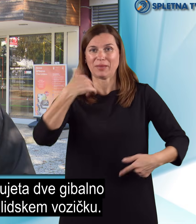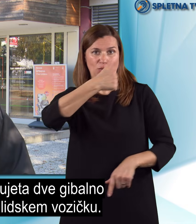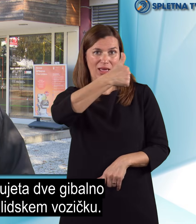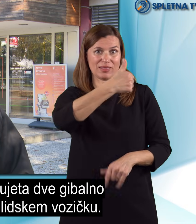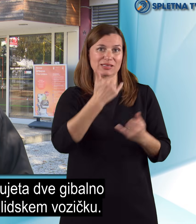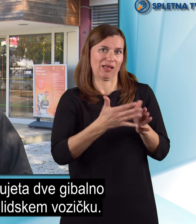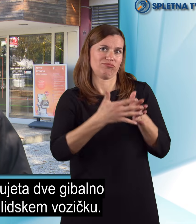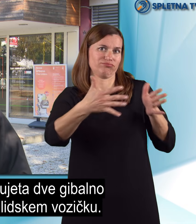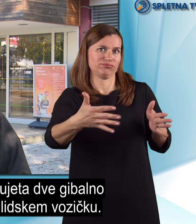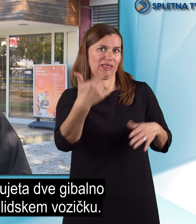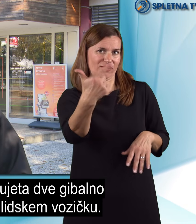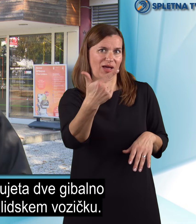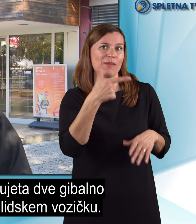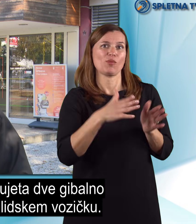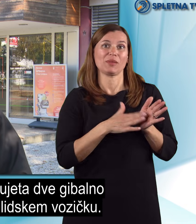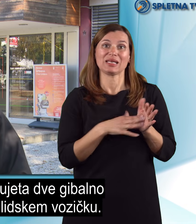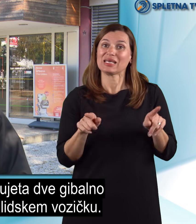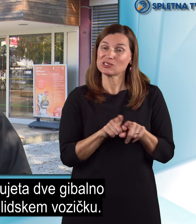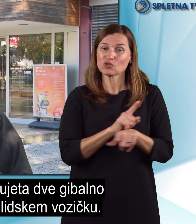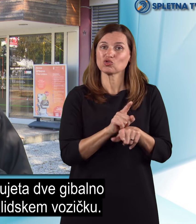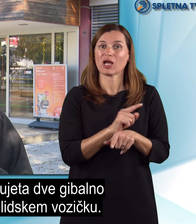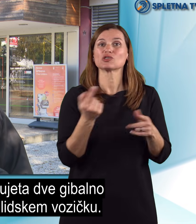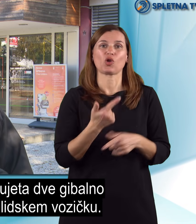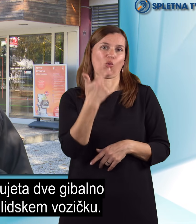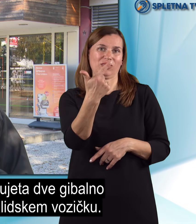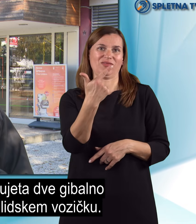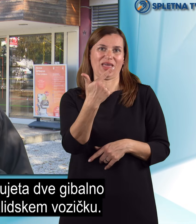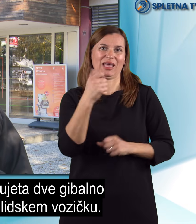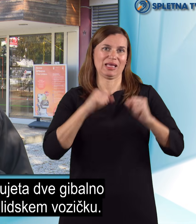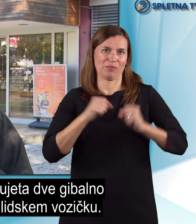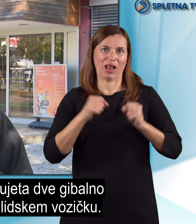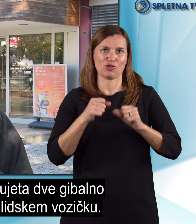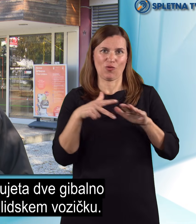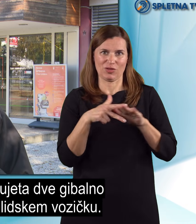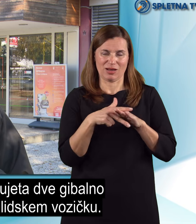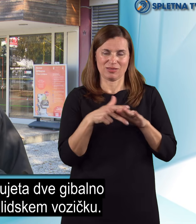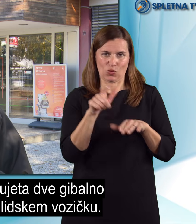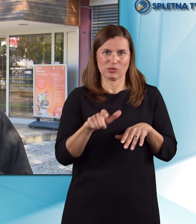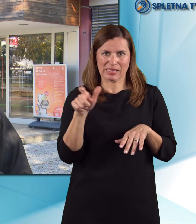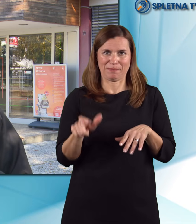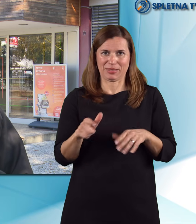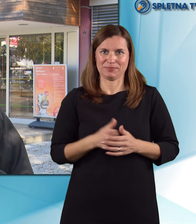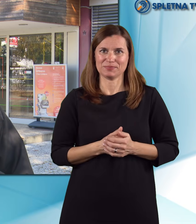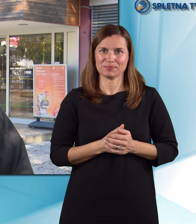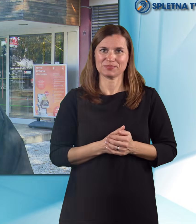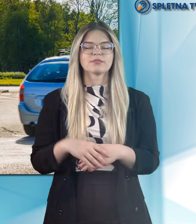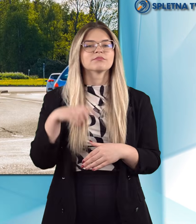se hkrati potujeta 2 osebi, gibalno ovirani osebi na invalidskem vozičku.